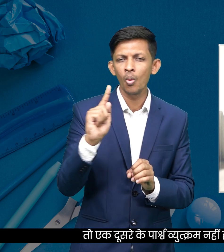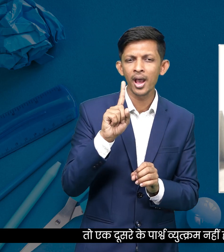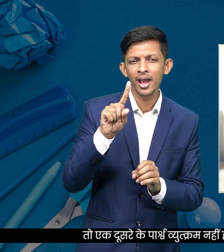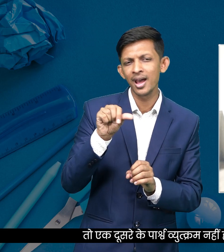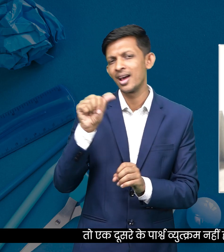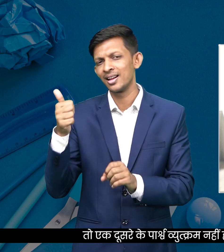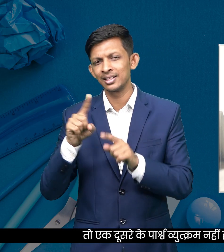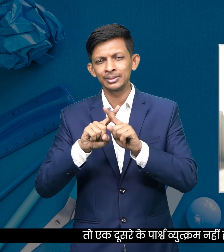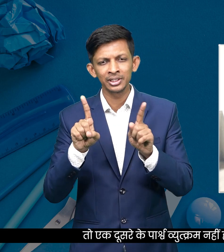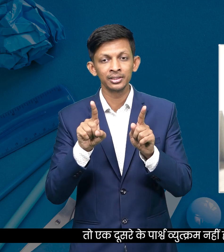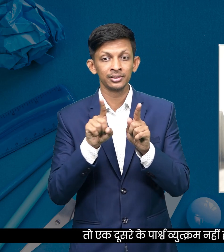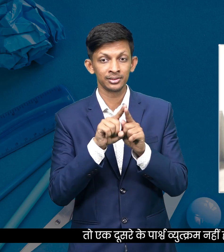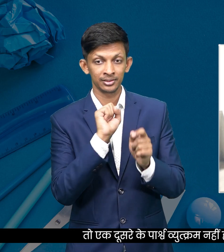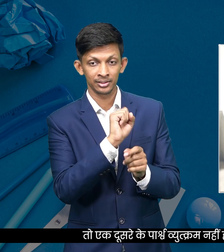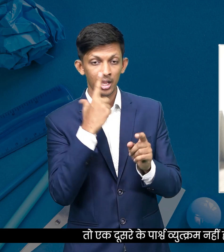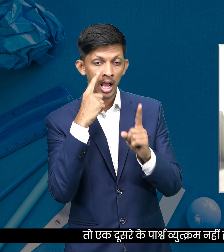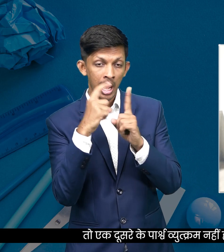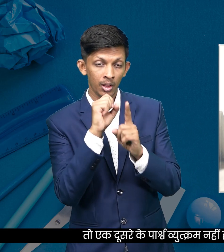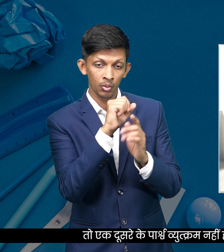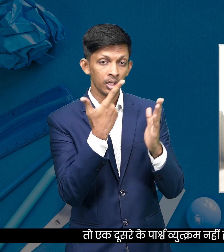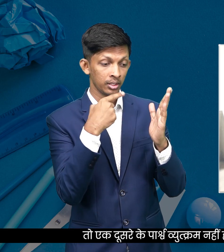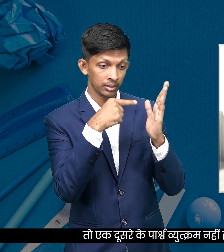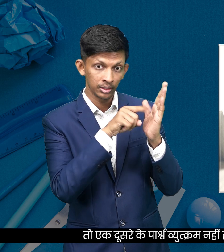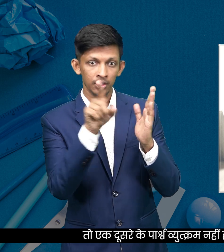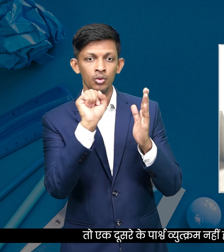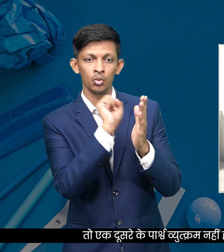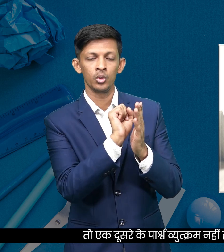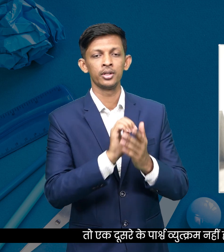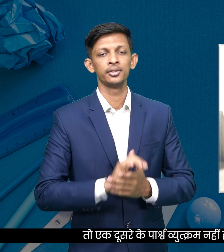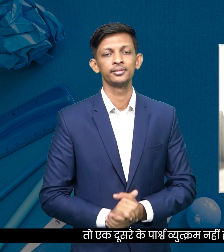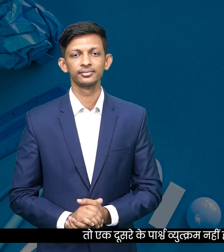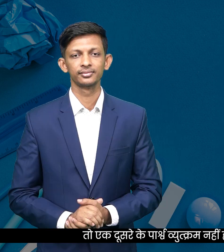पार्श्व विकृत नहीं होते हैं बल्कि समान प्रतिबिंब होते हैं।